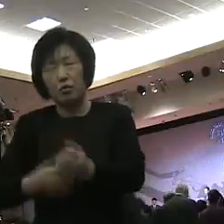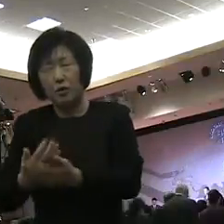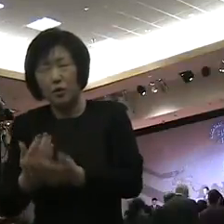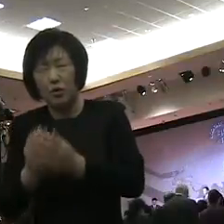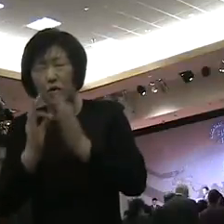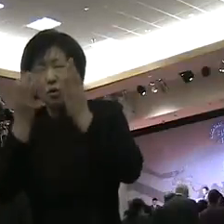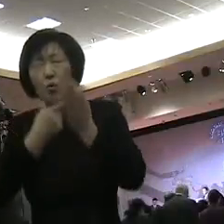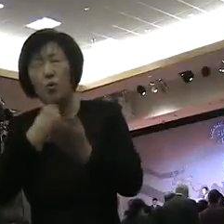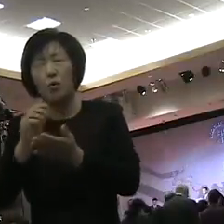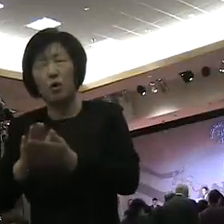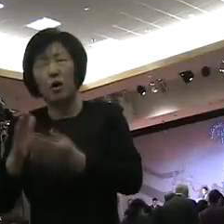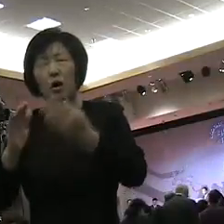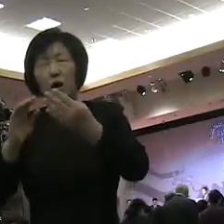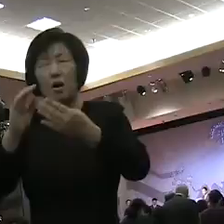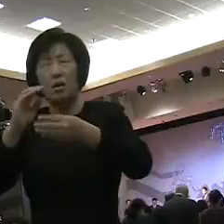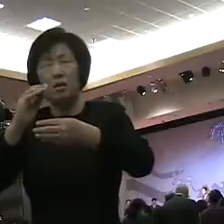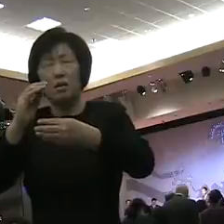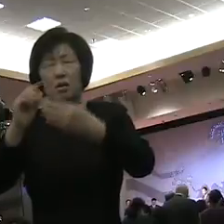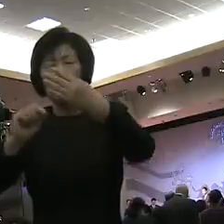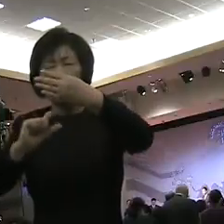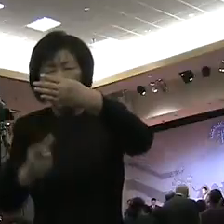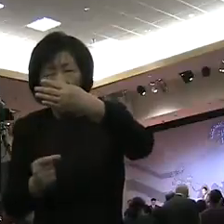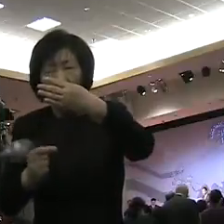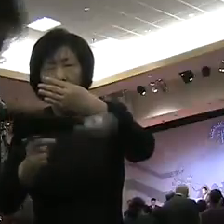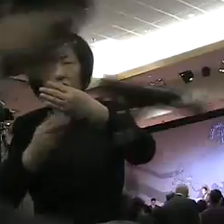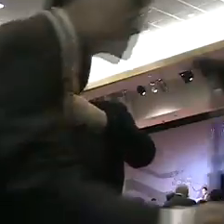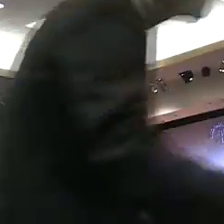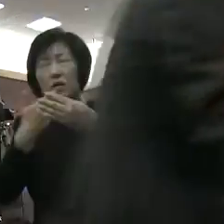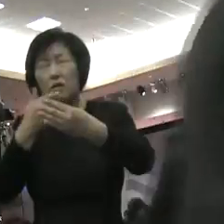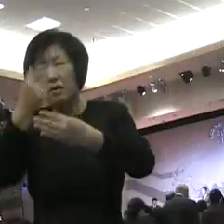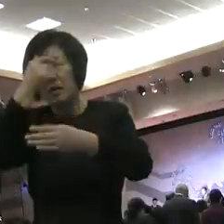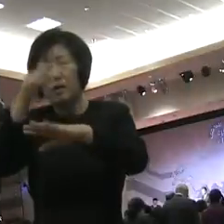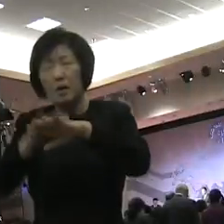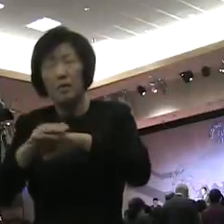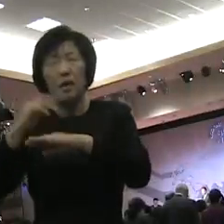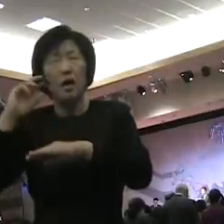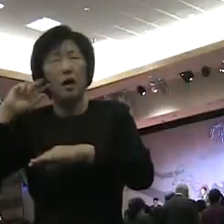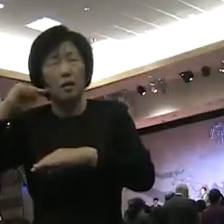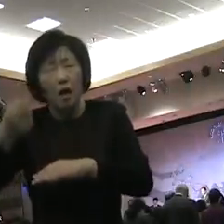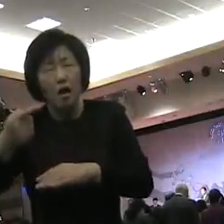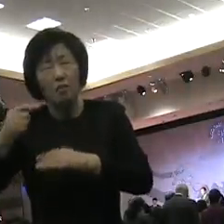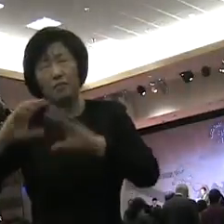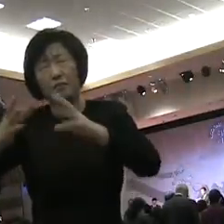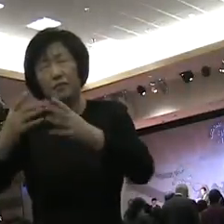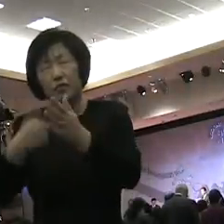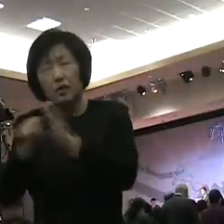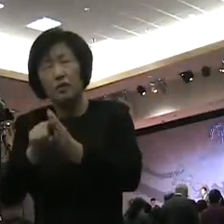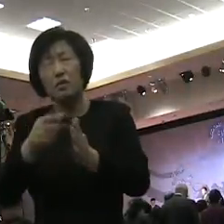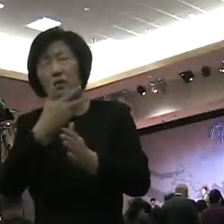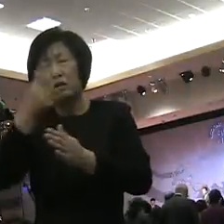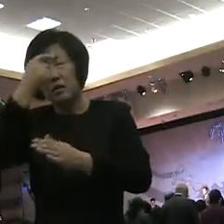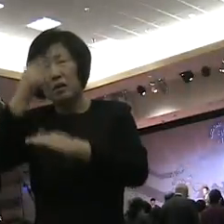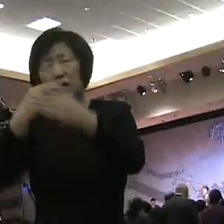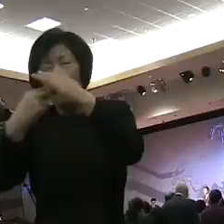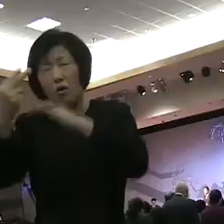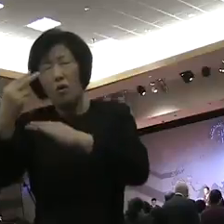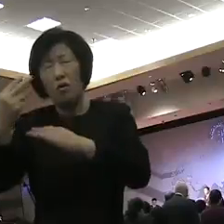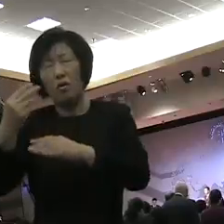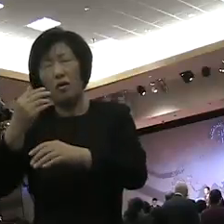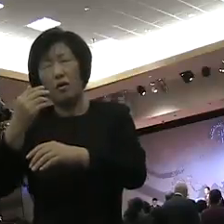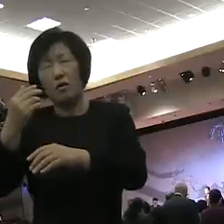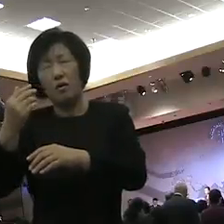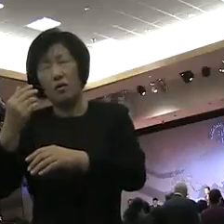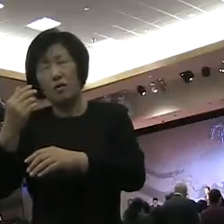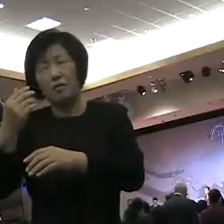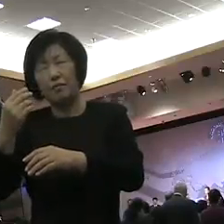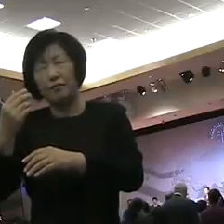내년 4월에 시작되는 홀리웨이브 영어 예배로 다음 세대를 향한 비전을 갖게 하시니 또한 감사를 드립니다. 주님께 대한 사랑과 헌신이